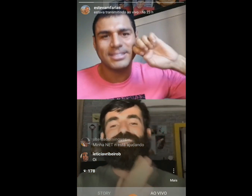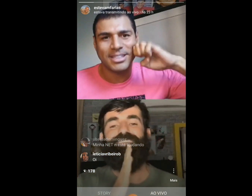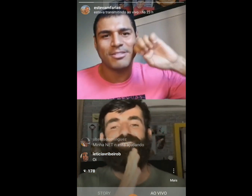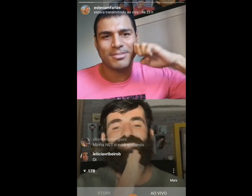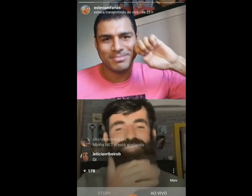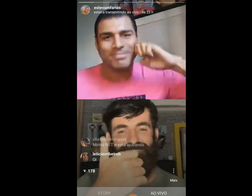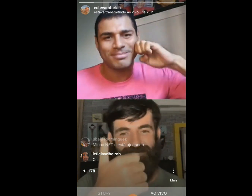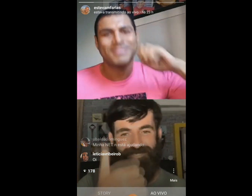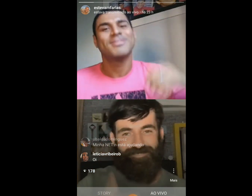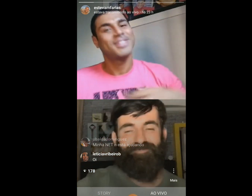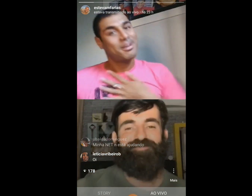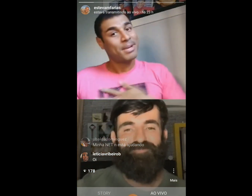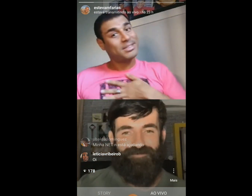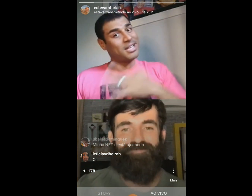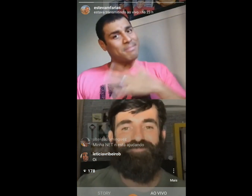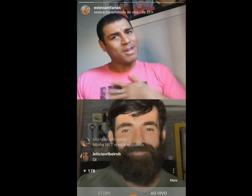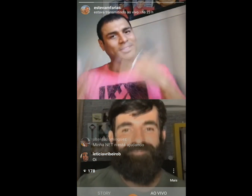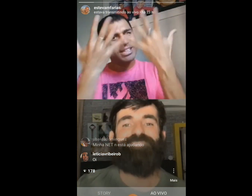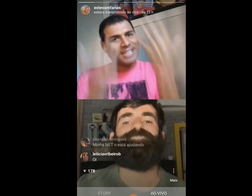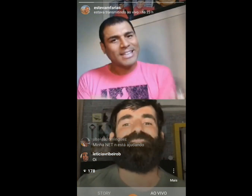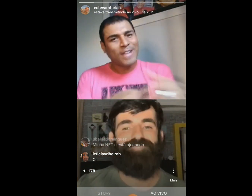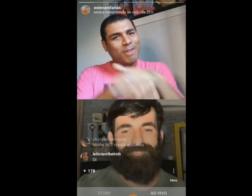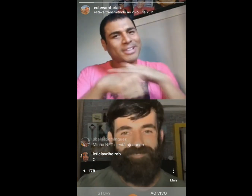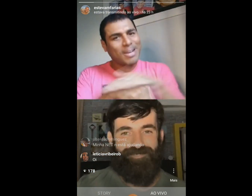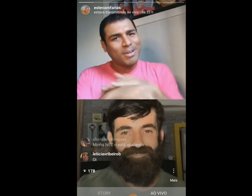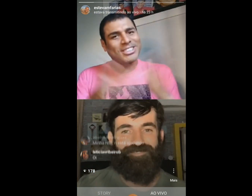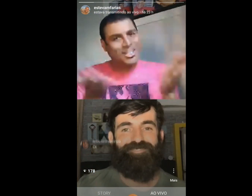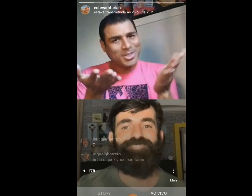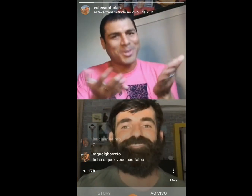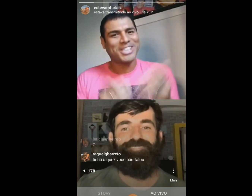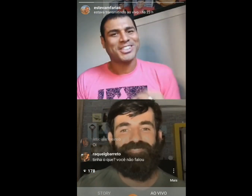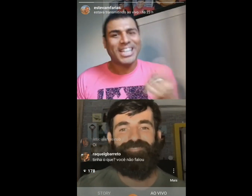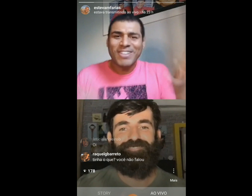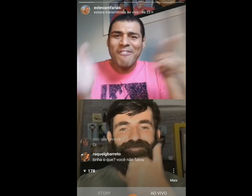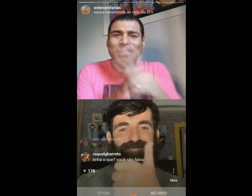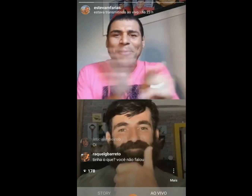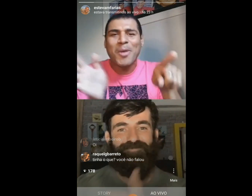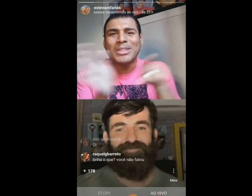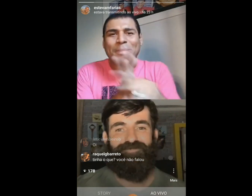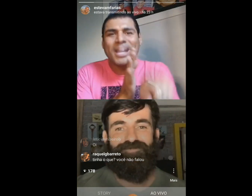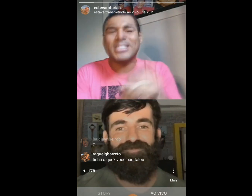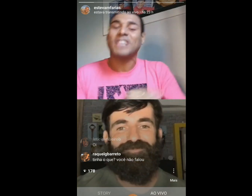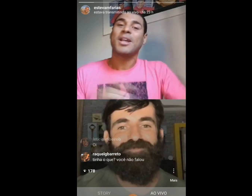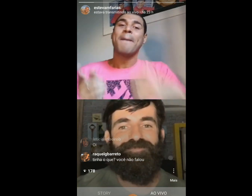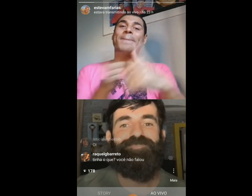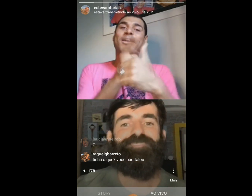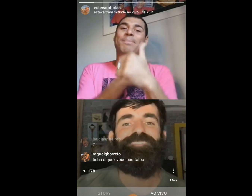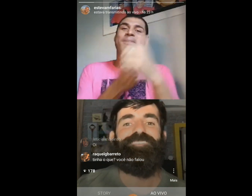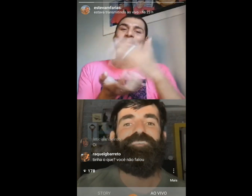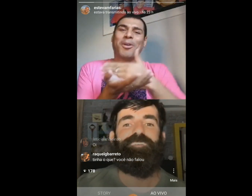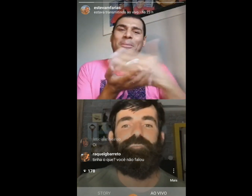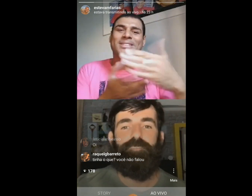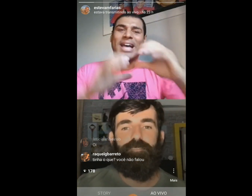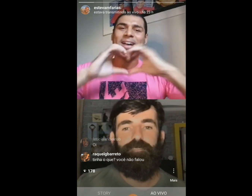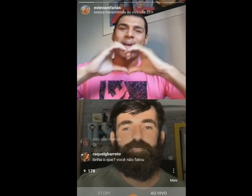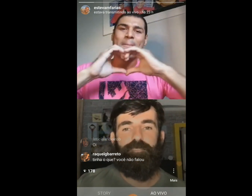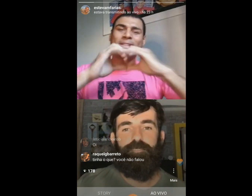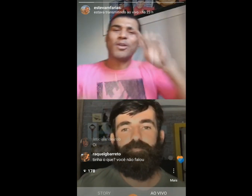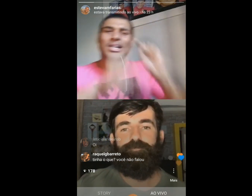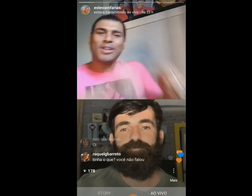Prazer em conhecer você. Prazer meu ter aceitado conversar com a gente hoje, ok? Então vamos fazer pergunta pra ele, gente. Primeiro, pra começar, bota coraçãozinho pra